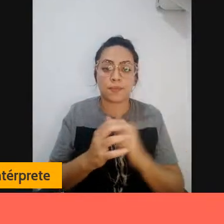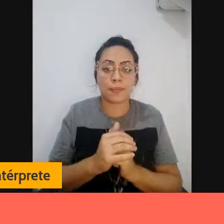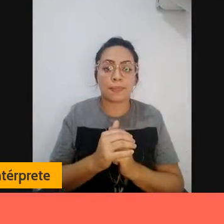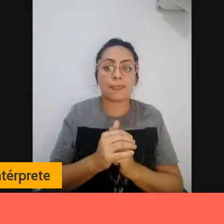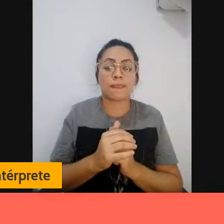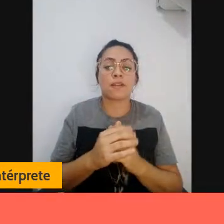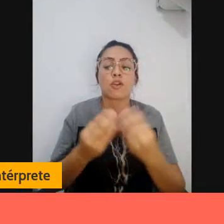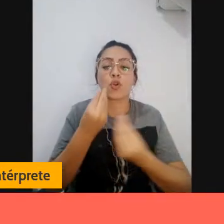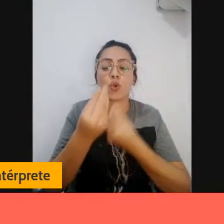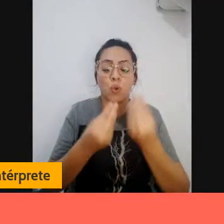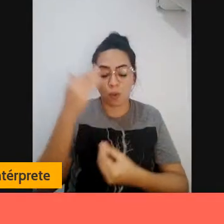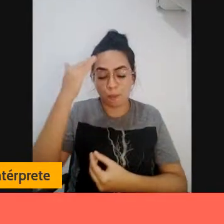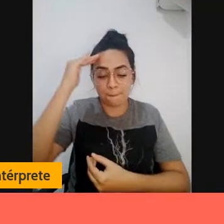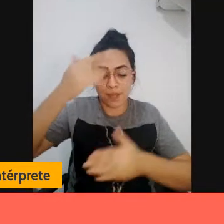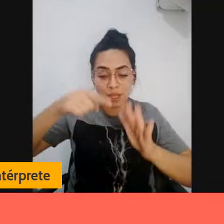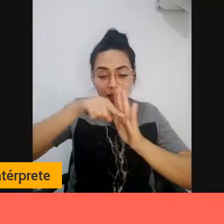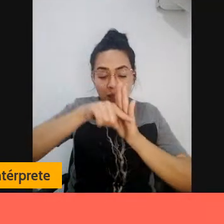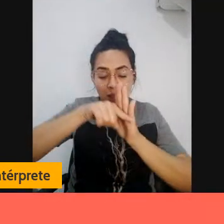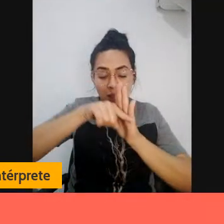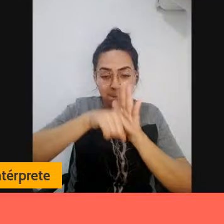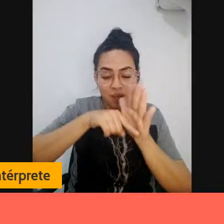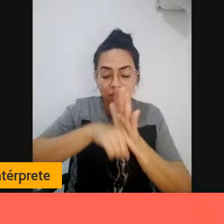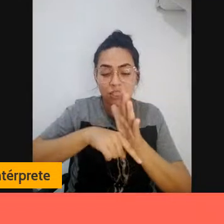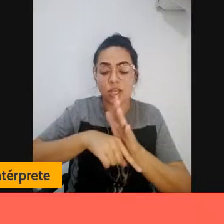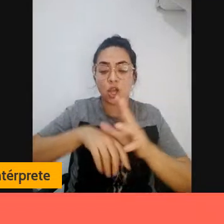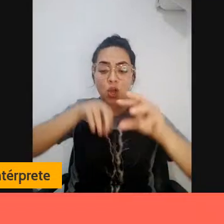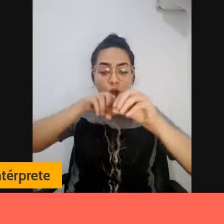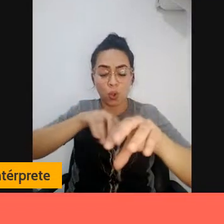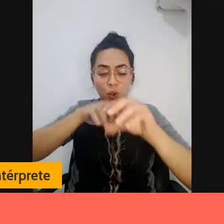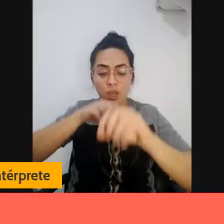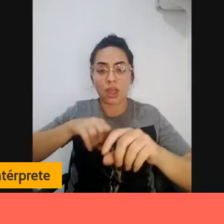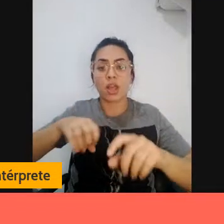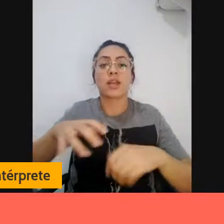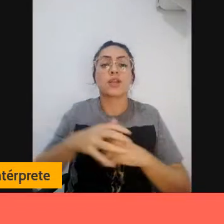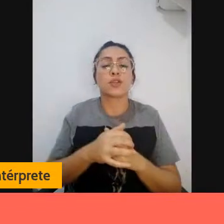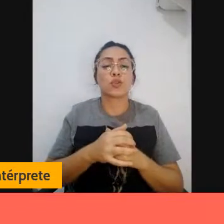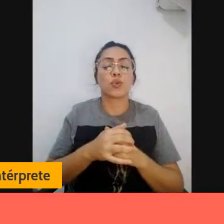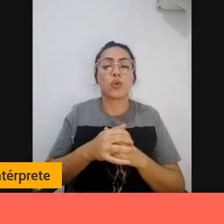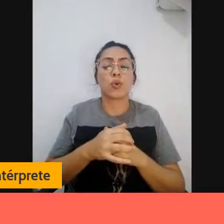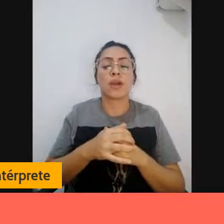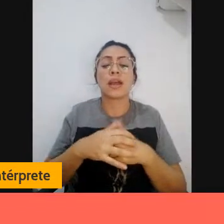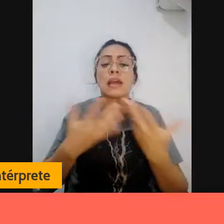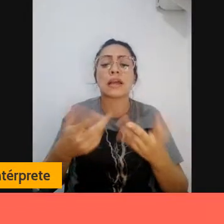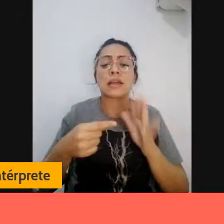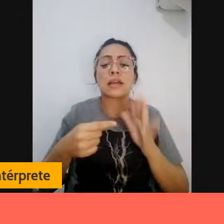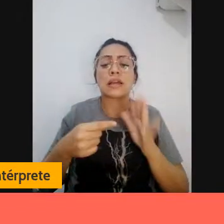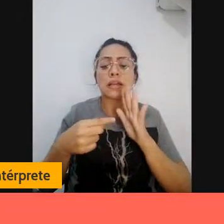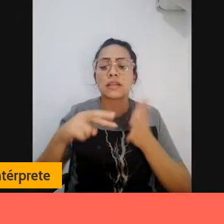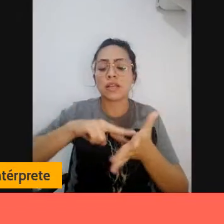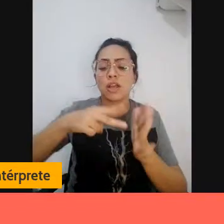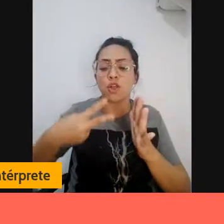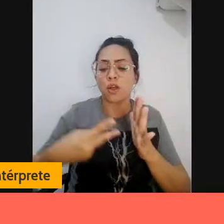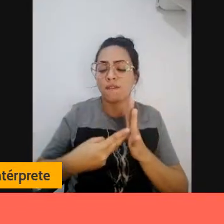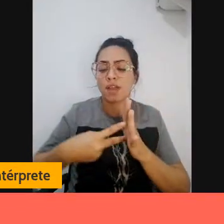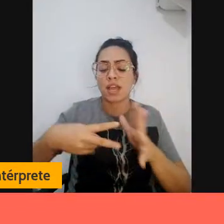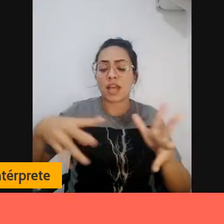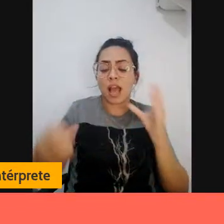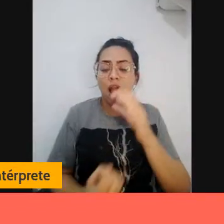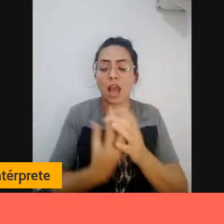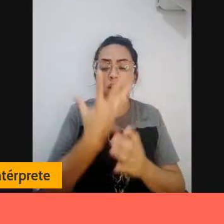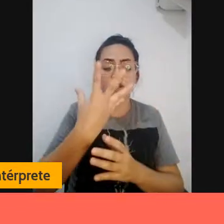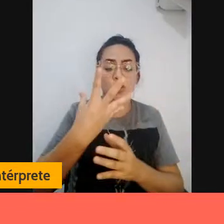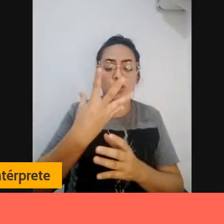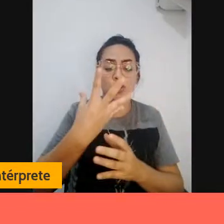entender a pesquisa, ensino e extensão, implica que a criação de conhecimento sua